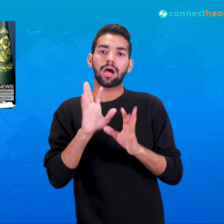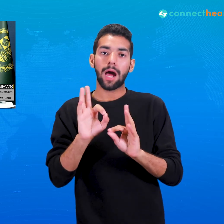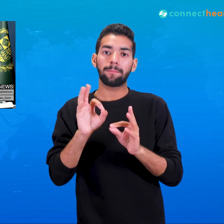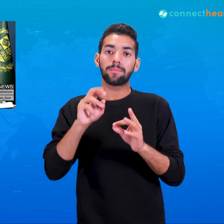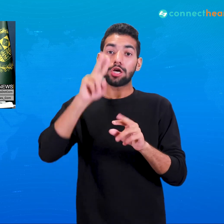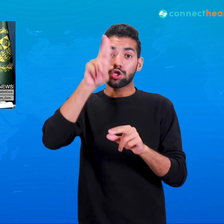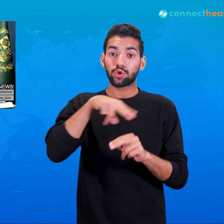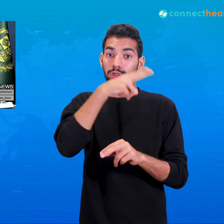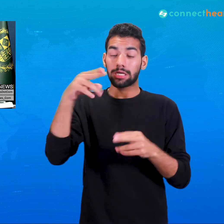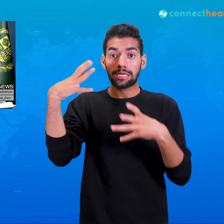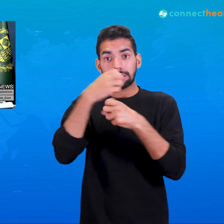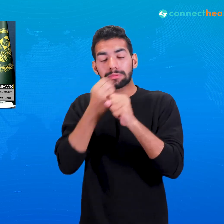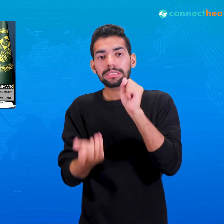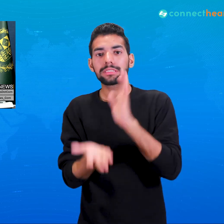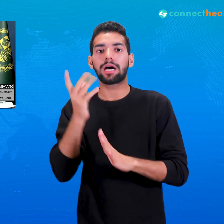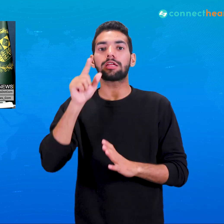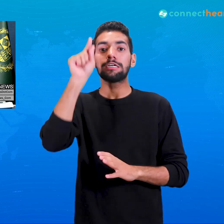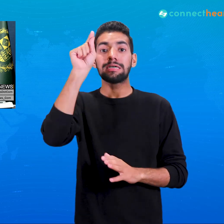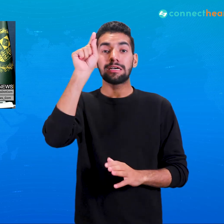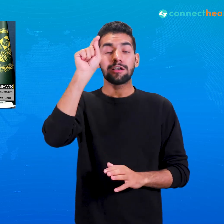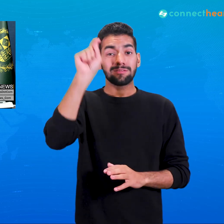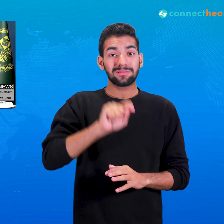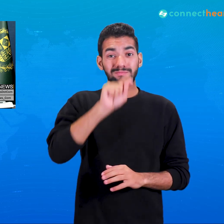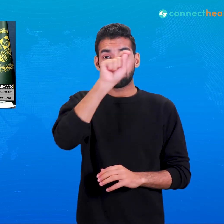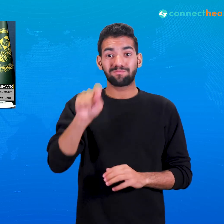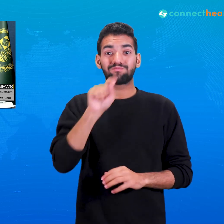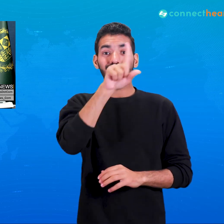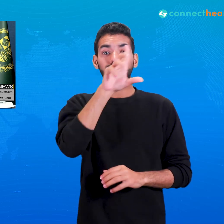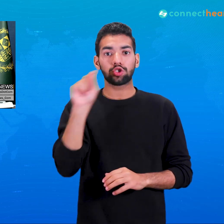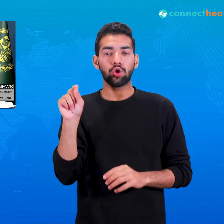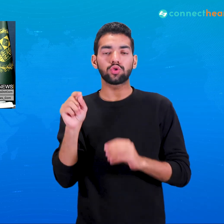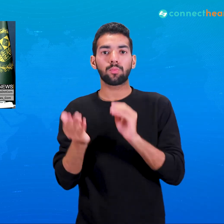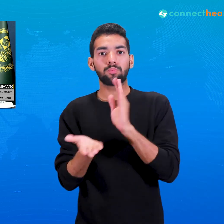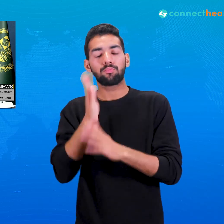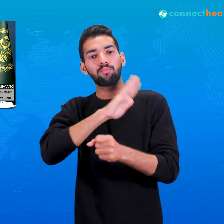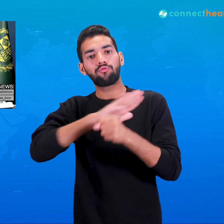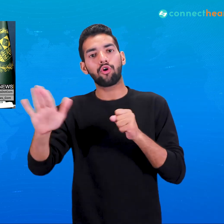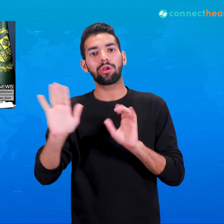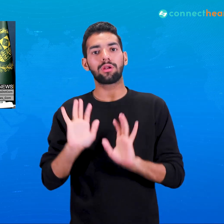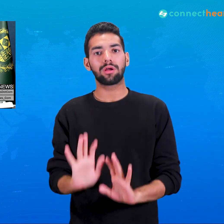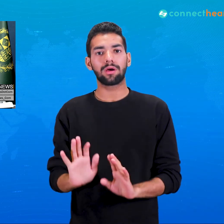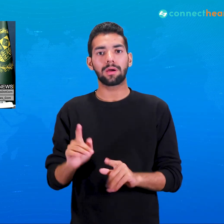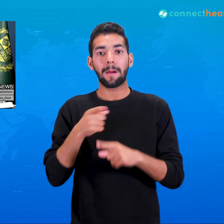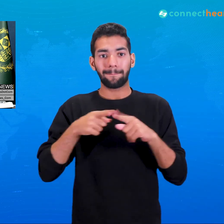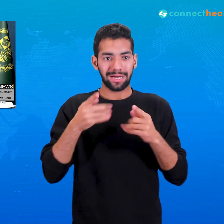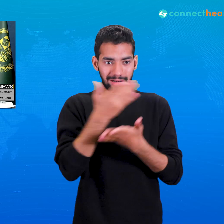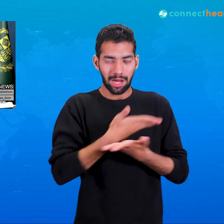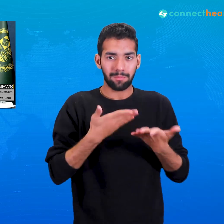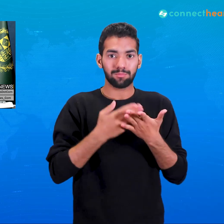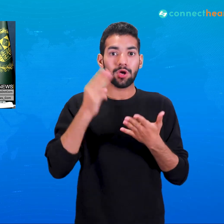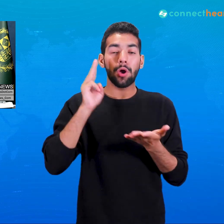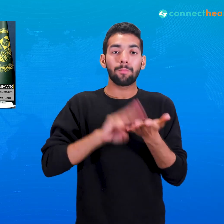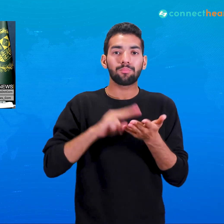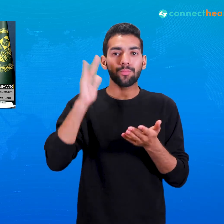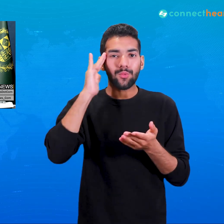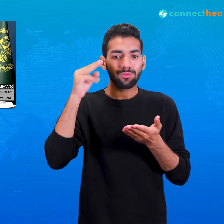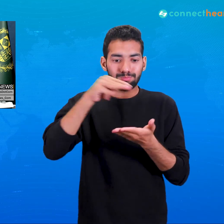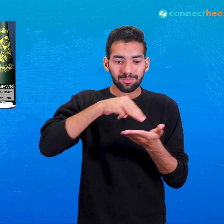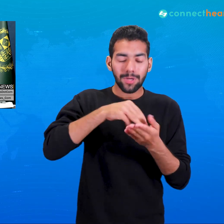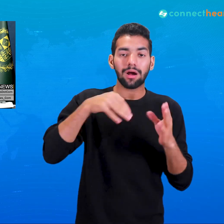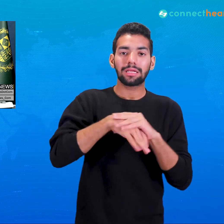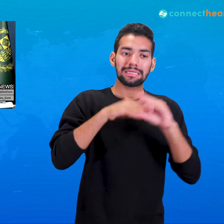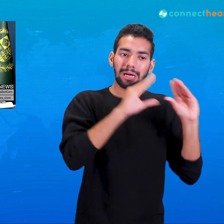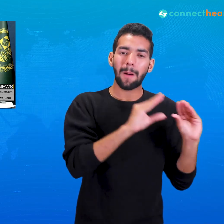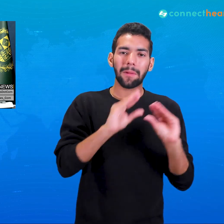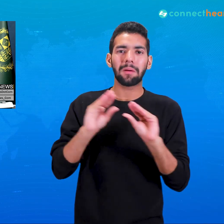میں تقریباً 100% ہے، مسلمان ملکوں کسی کا 7% ہے، کسی کا 8% ہے، کسی کا 15% ہے۔ ہم